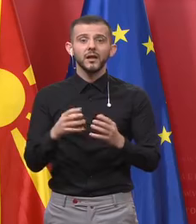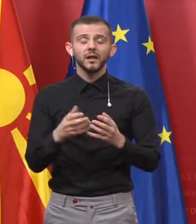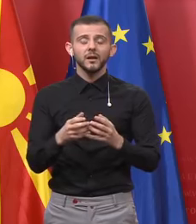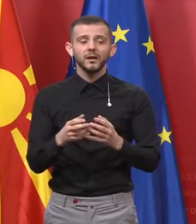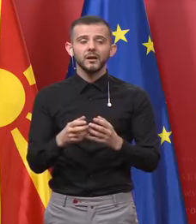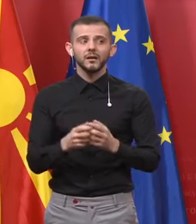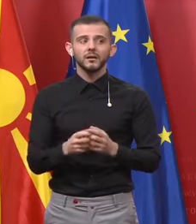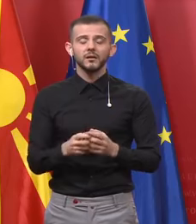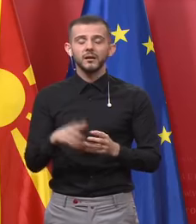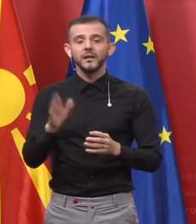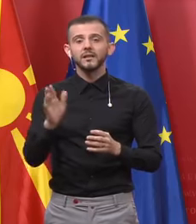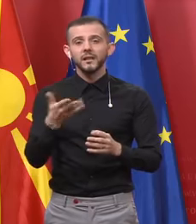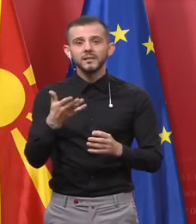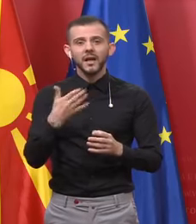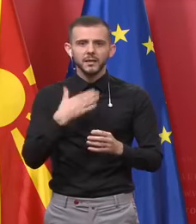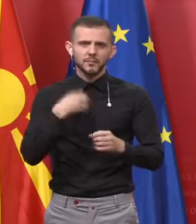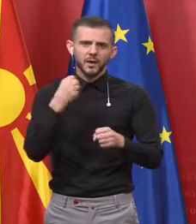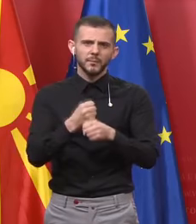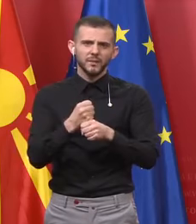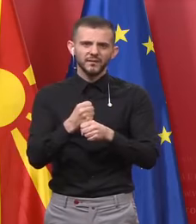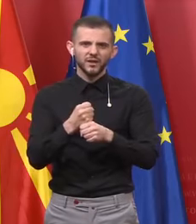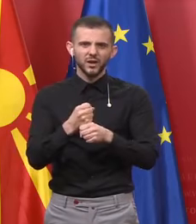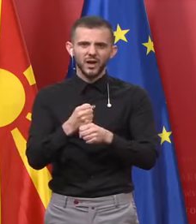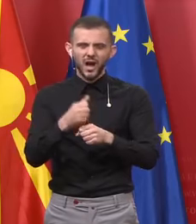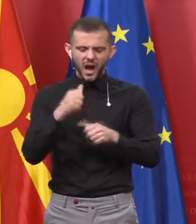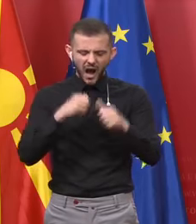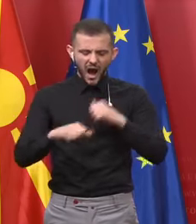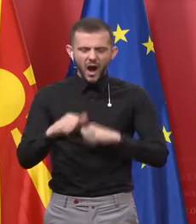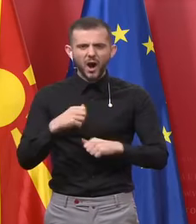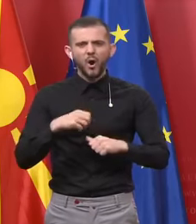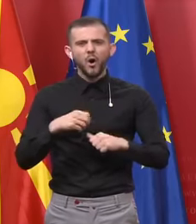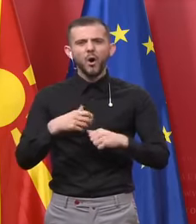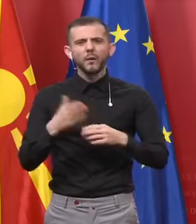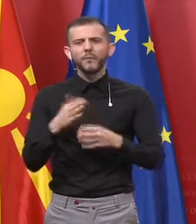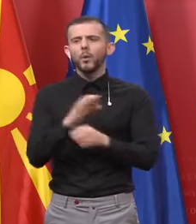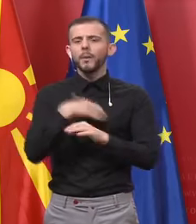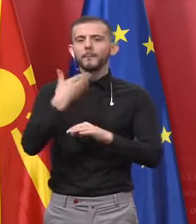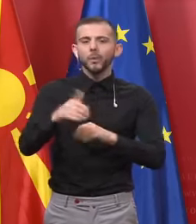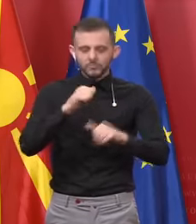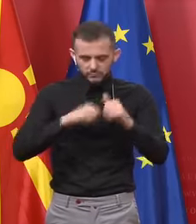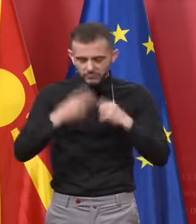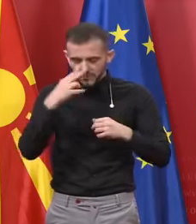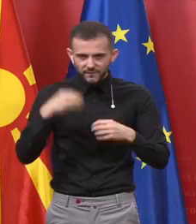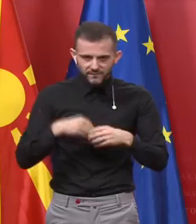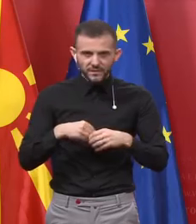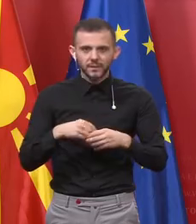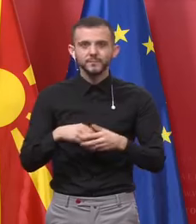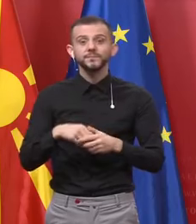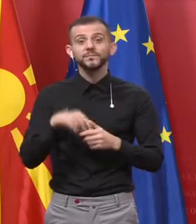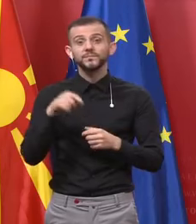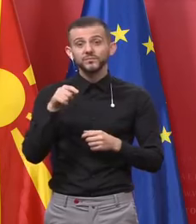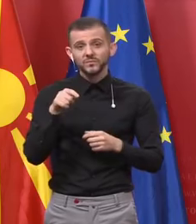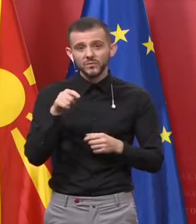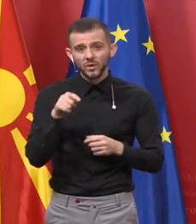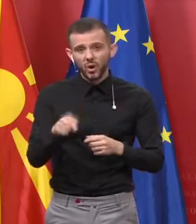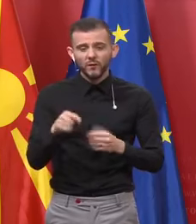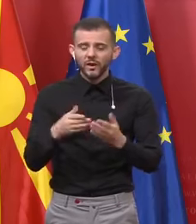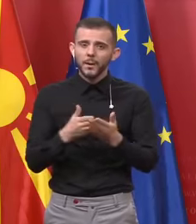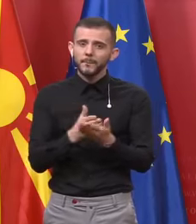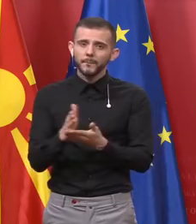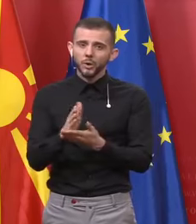за направените обдукции, кога се зима материјали. Мислам дека тука стануваат целосно независни и тој процес ќе оди